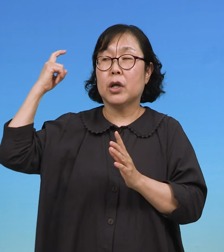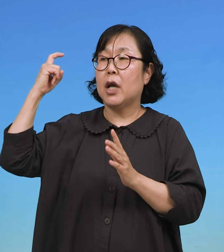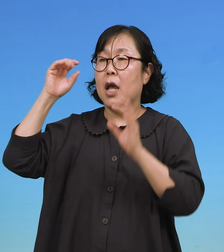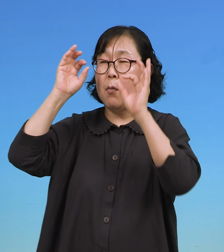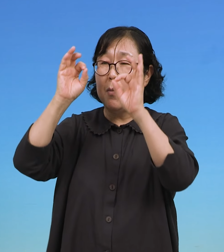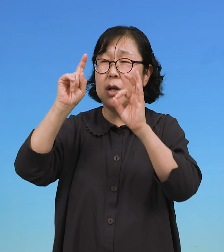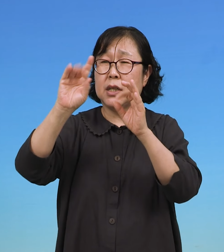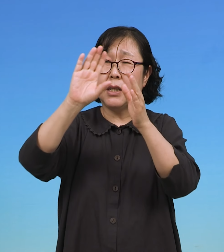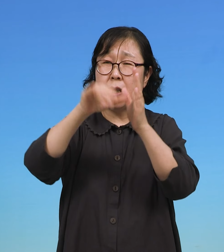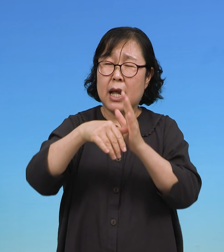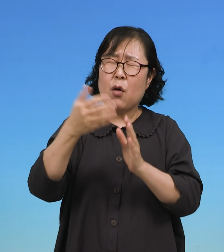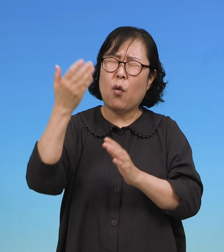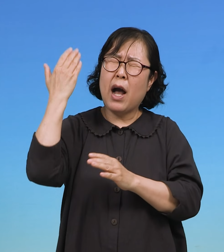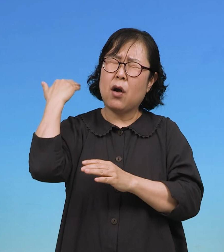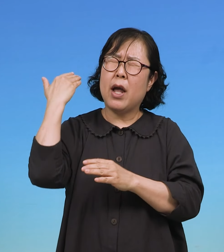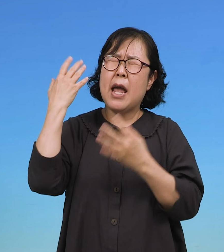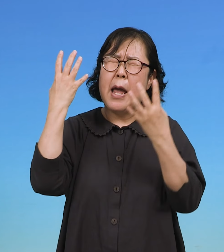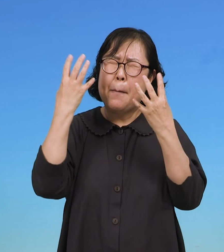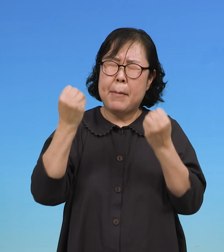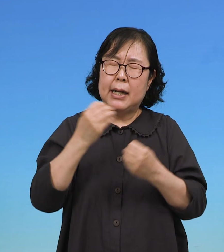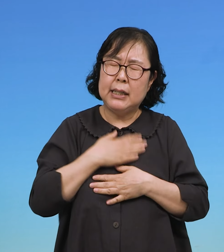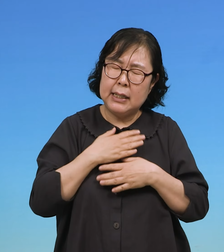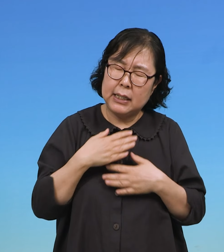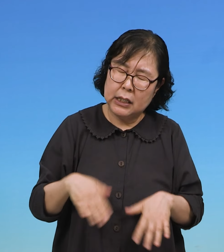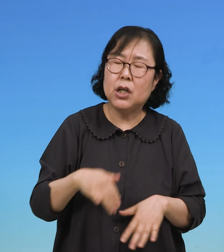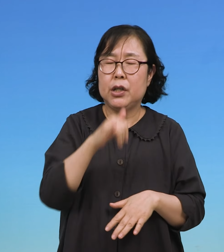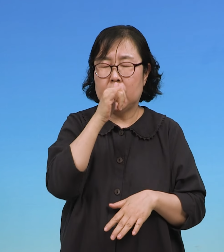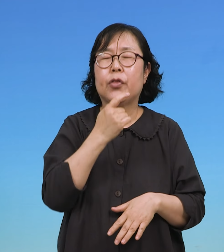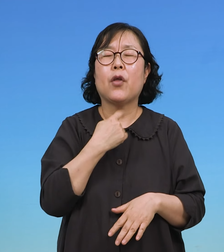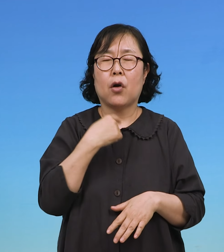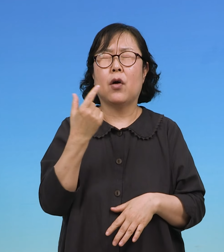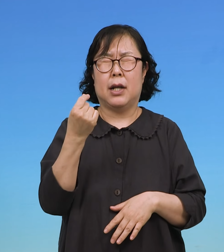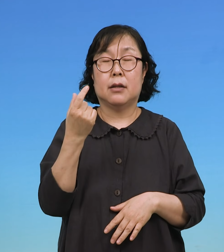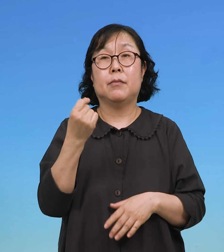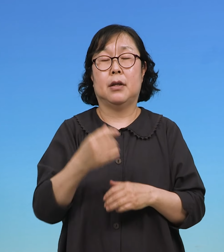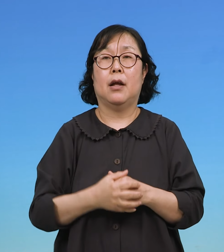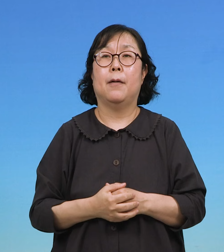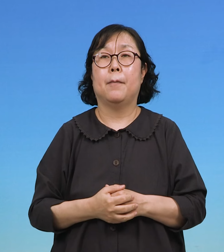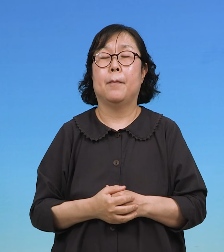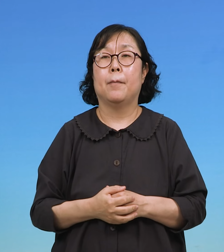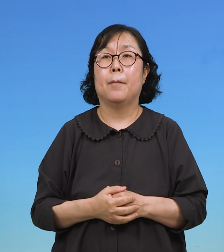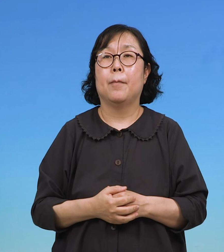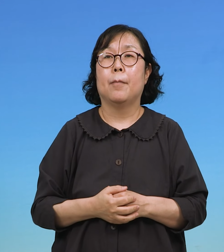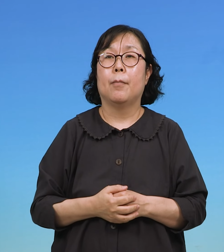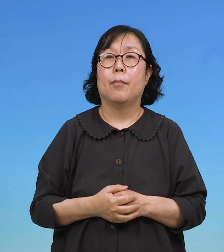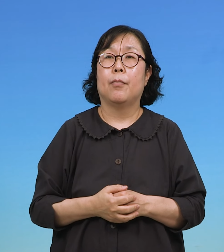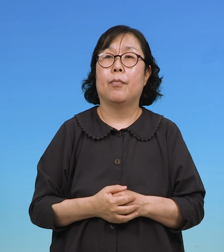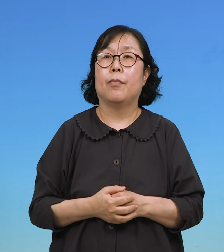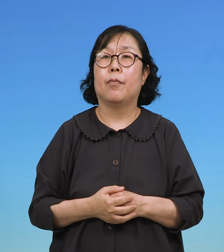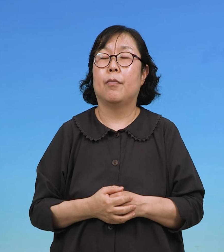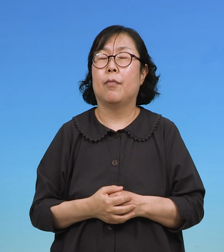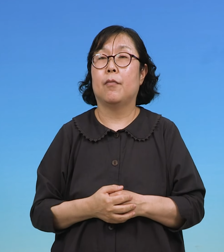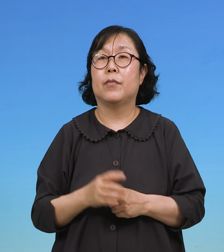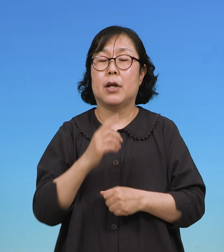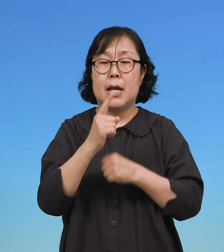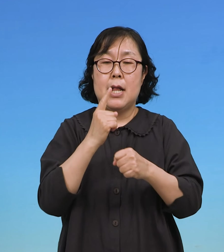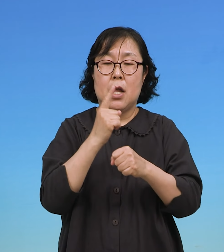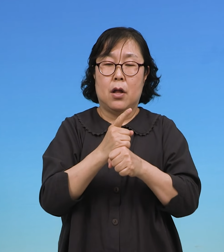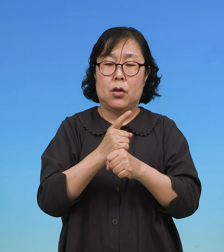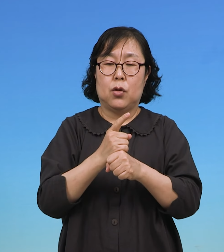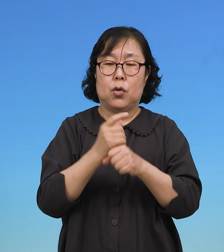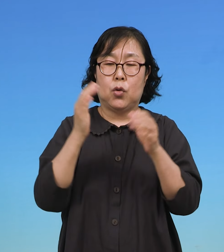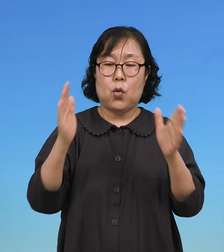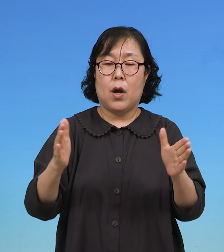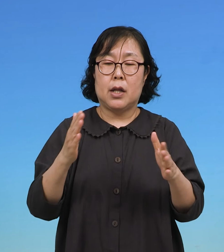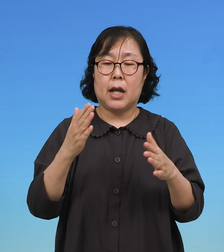그때 막 엄청 지쳐 있었던 때였던 것 같아요. 지금 다시 돌아보면은. 그래서 이제 1년간